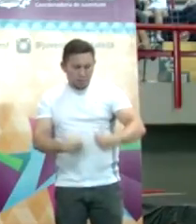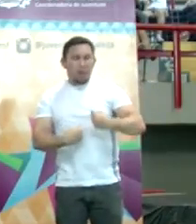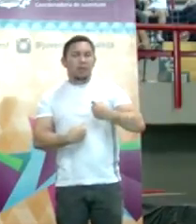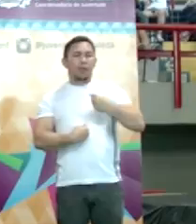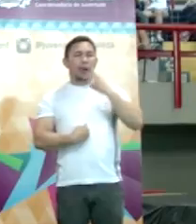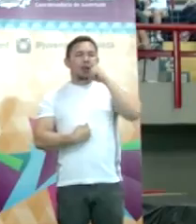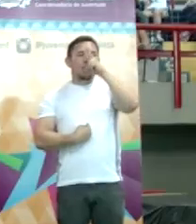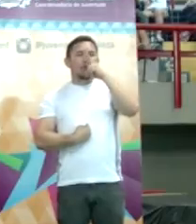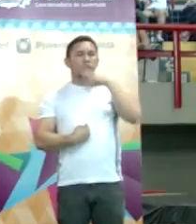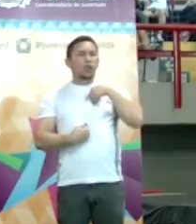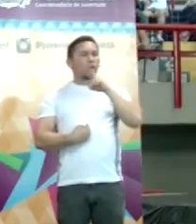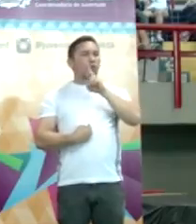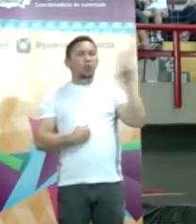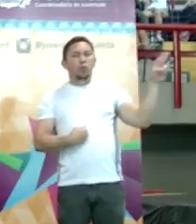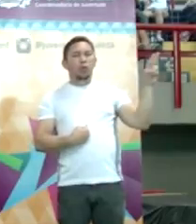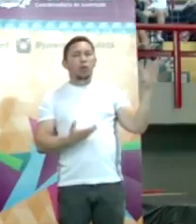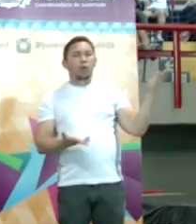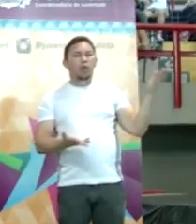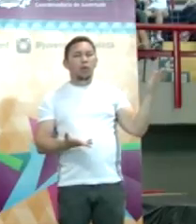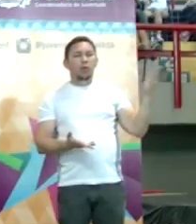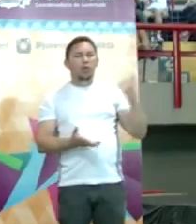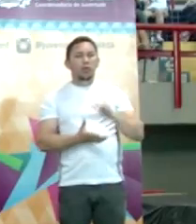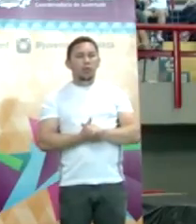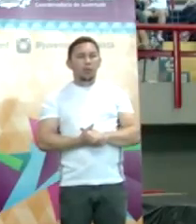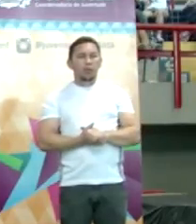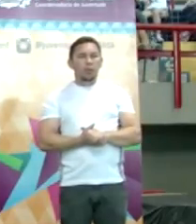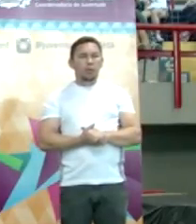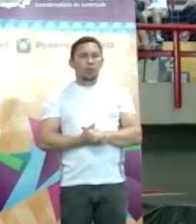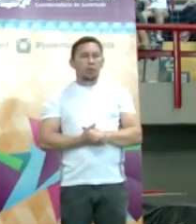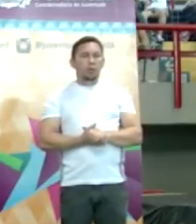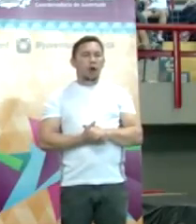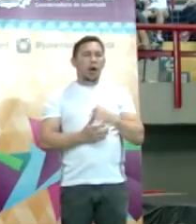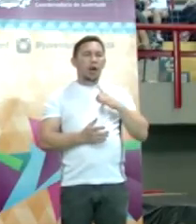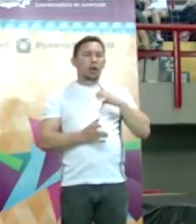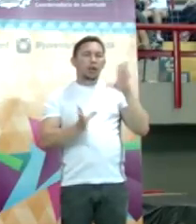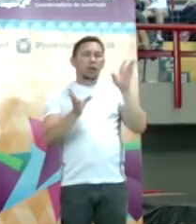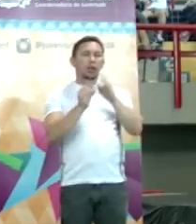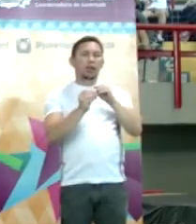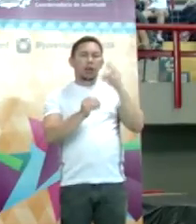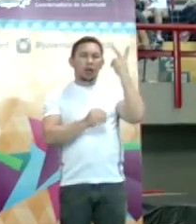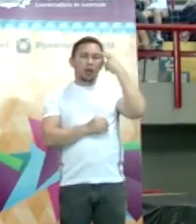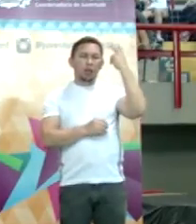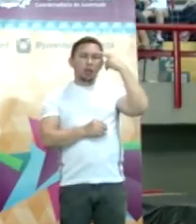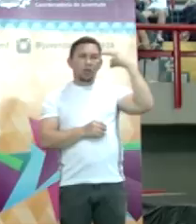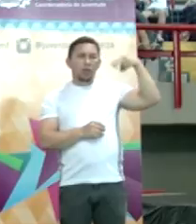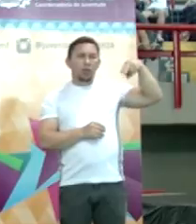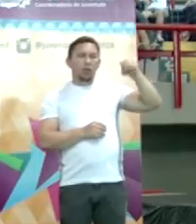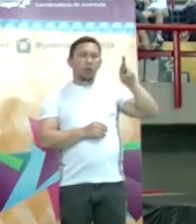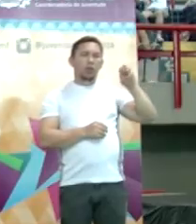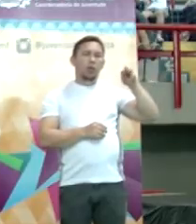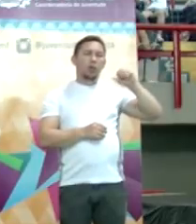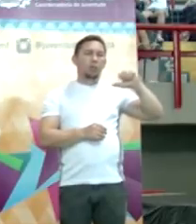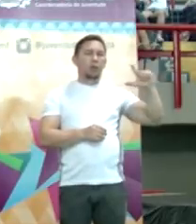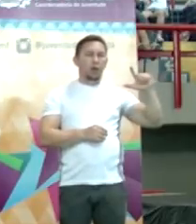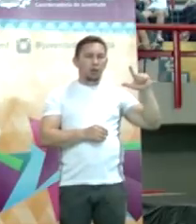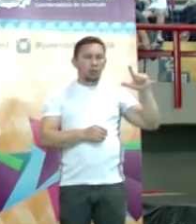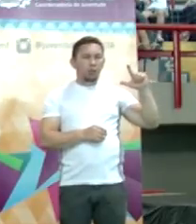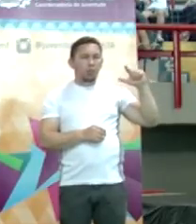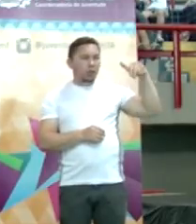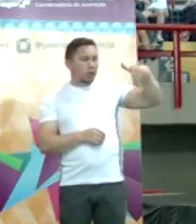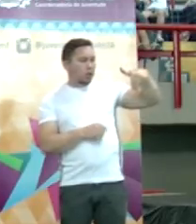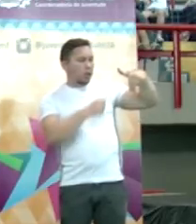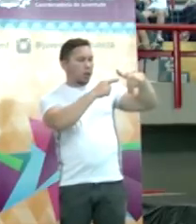mim. Qual é o nome dessa força? Que é a normal, certíssimo. Uma reação normal. Fui